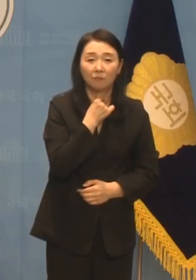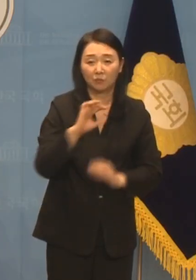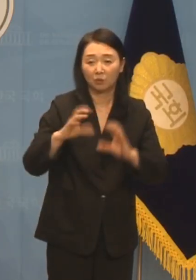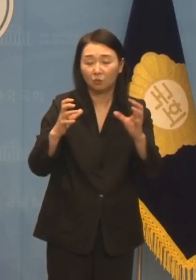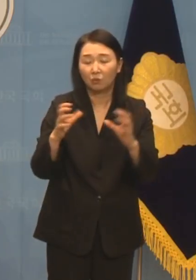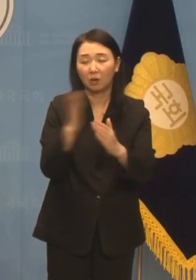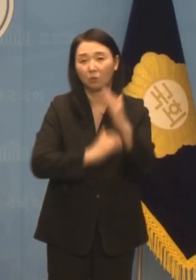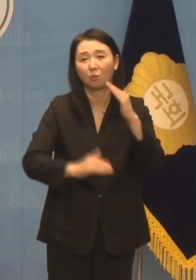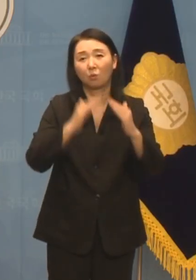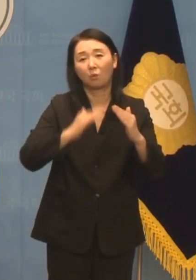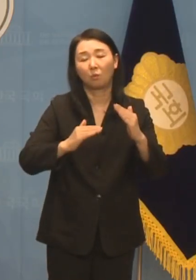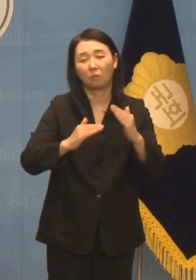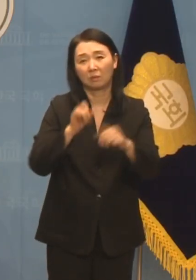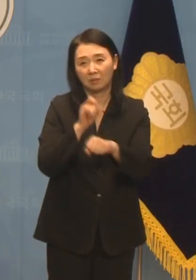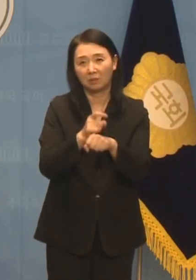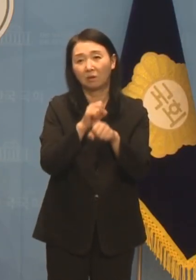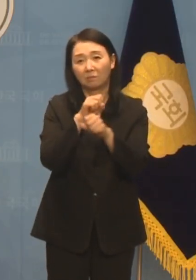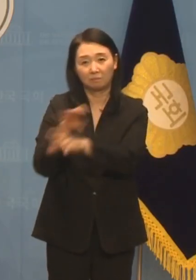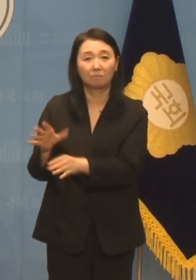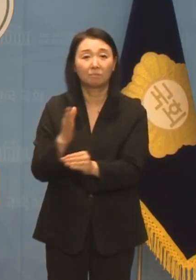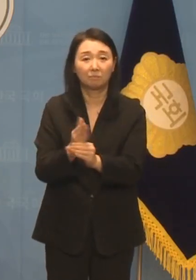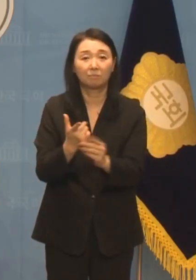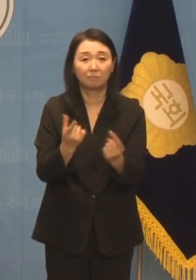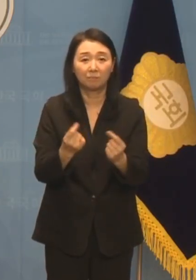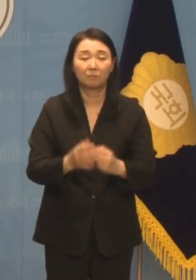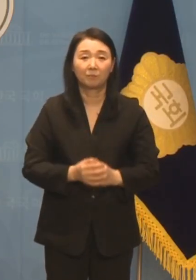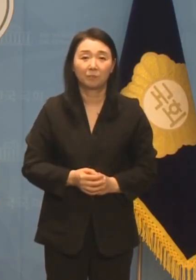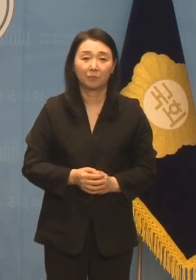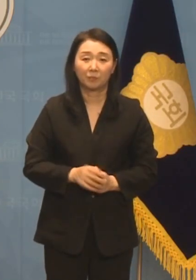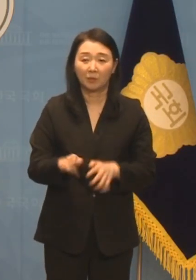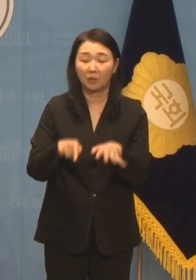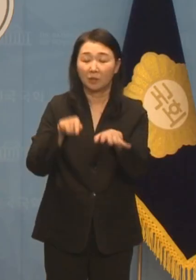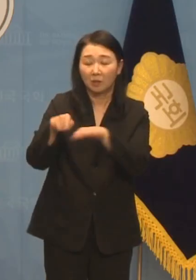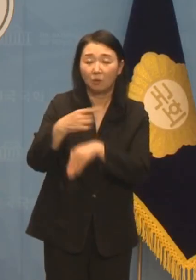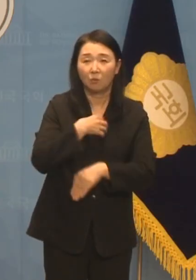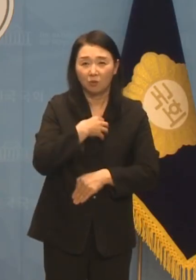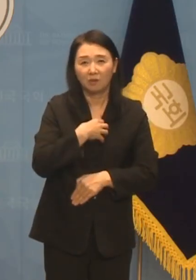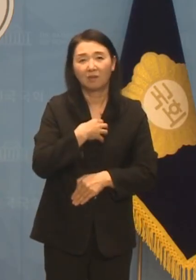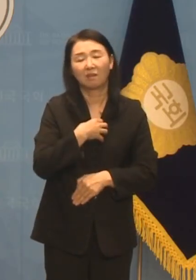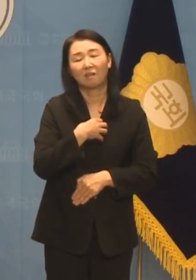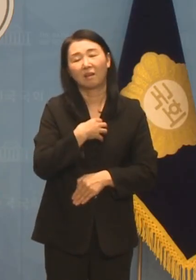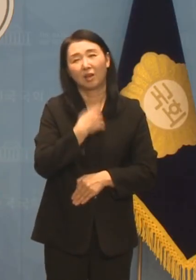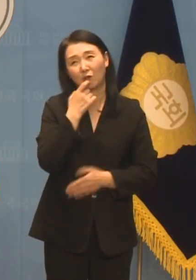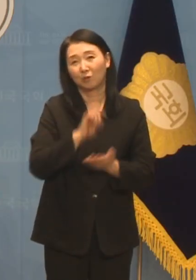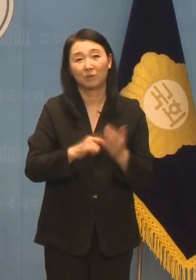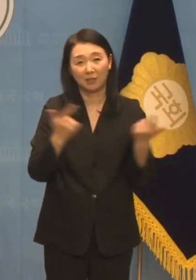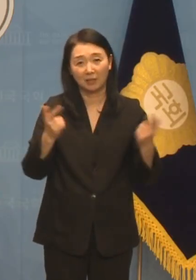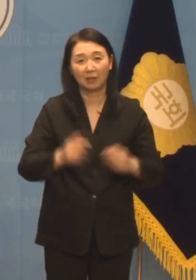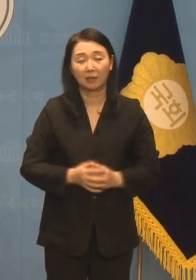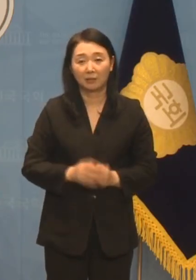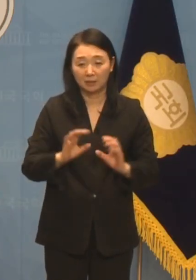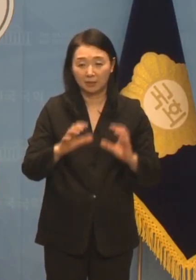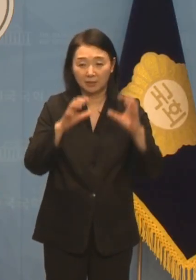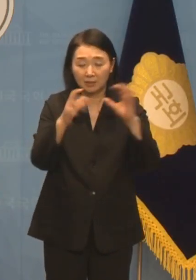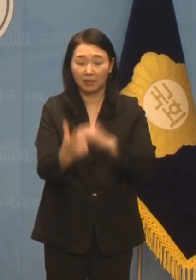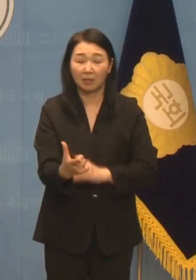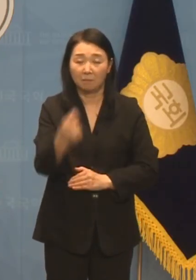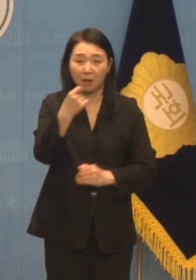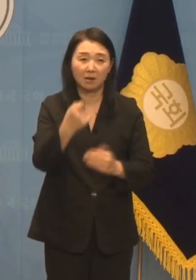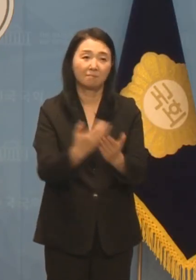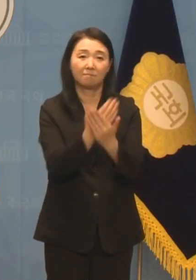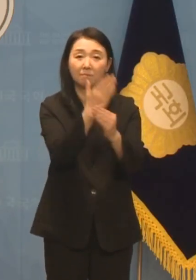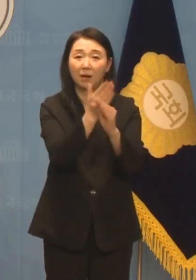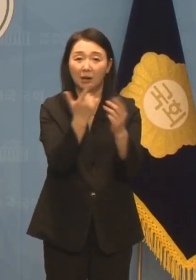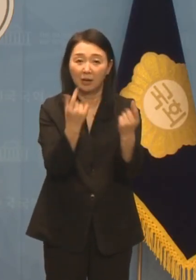공공성을 잃어가고 있습니다. 한편 대외적 위기는 더욱 만만치 않습니다. 세계는 빠르게 재편되고